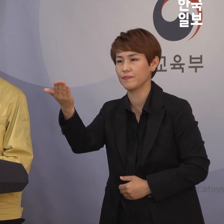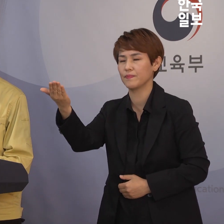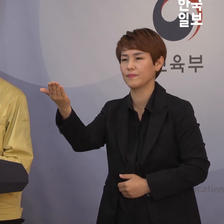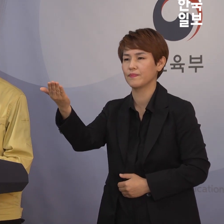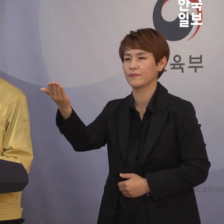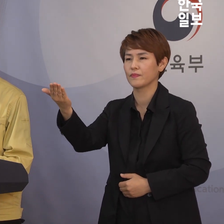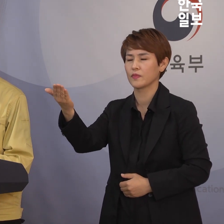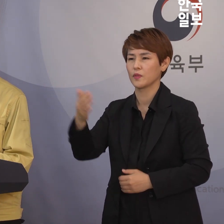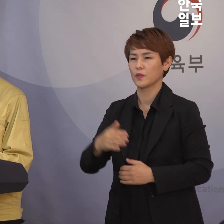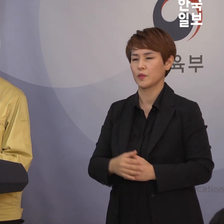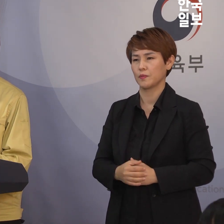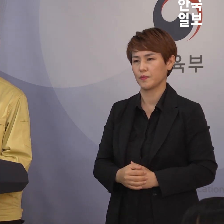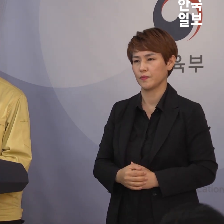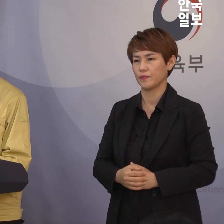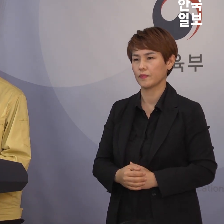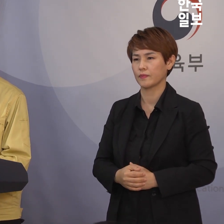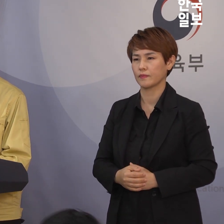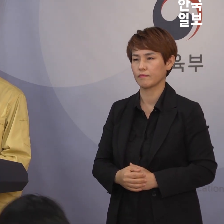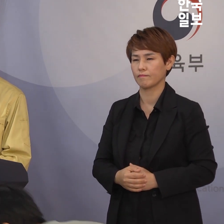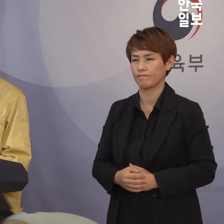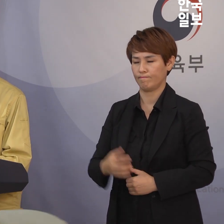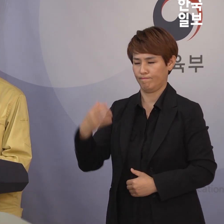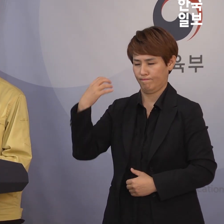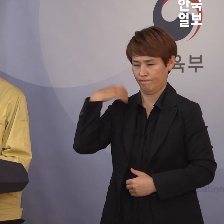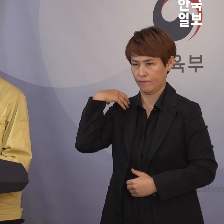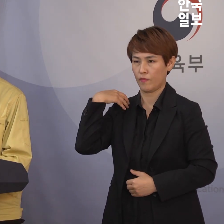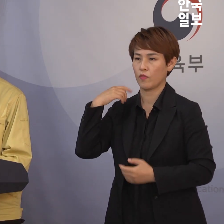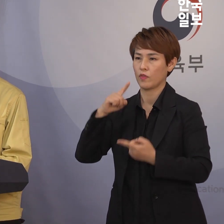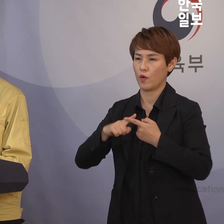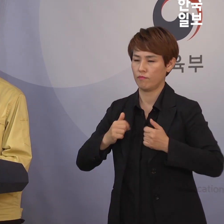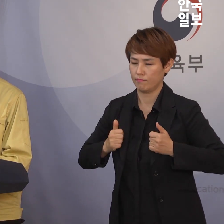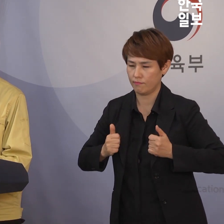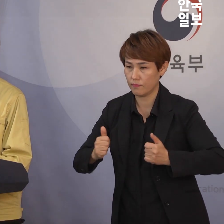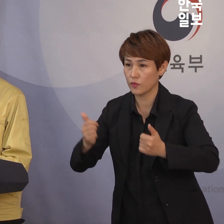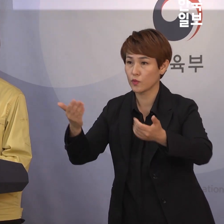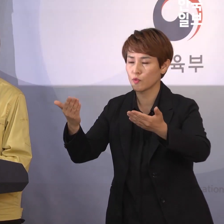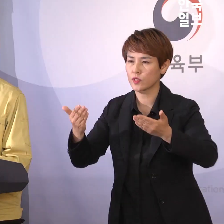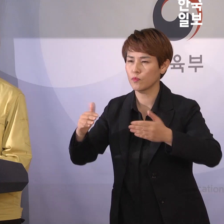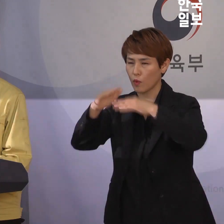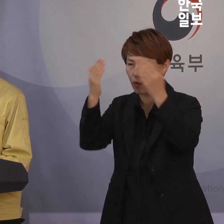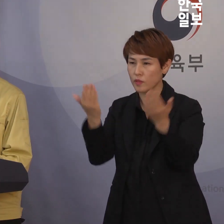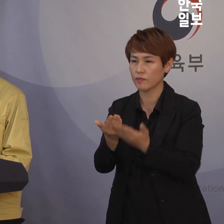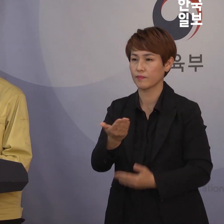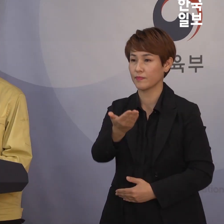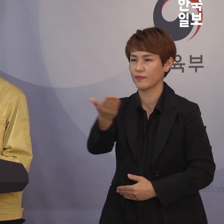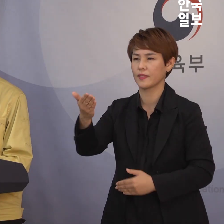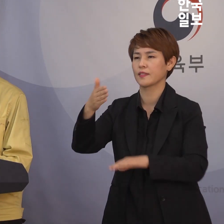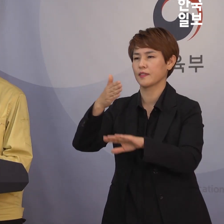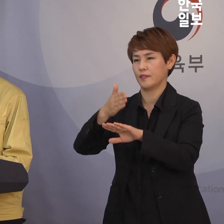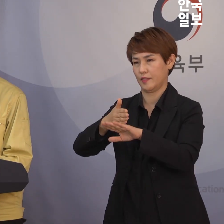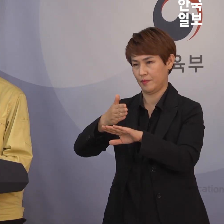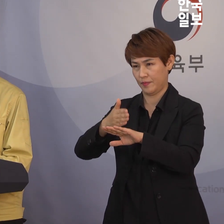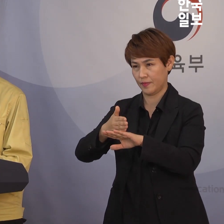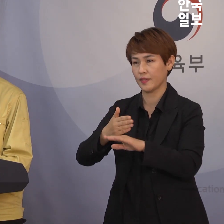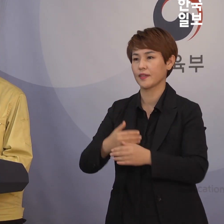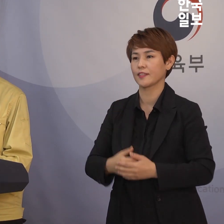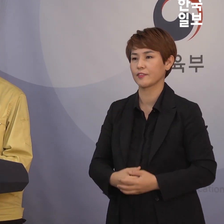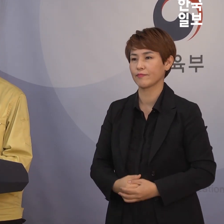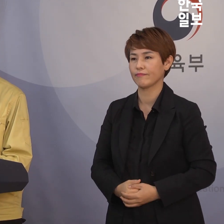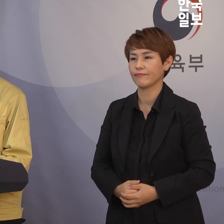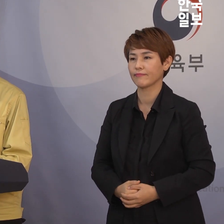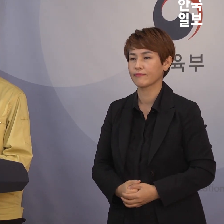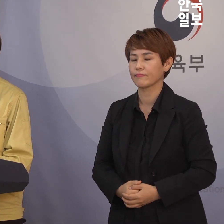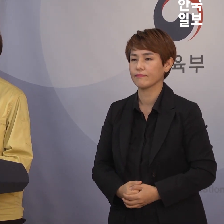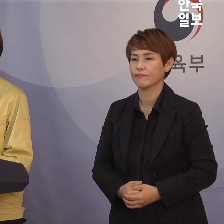그리고 자신의 자리에서 제 역할과 책임을 다해주신 모든 분들께 진심으로